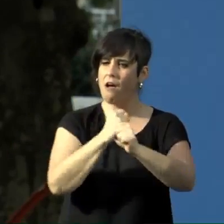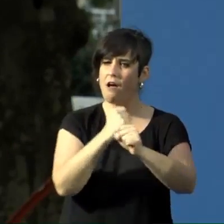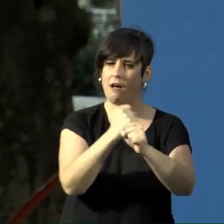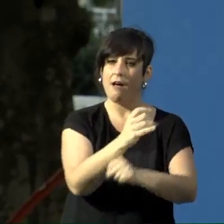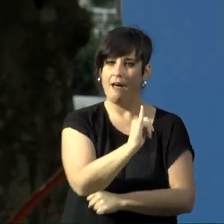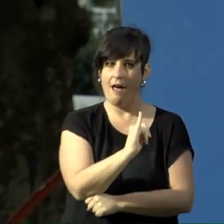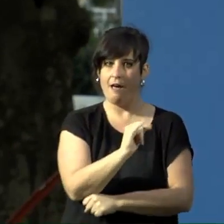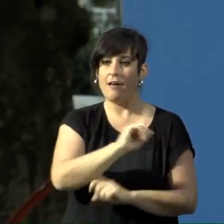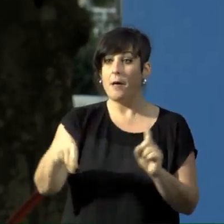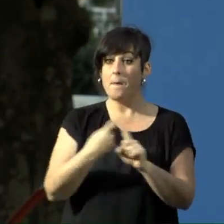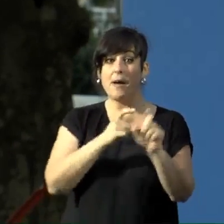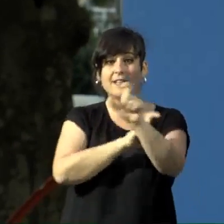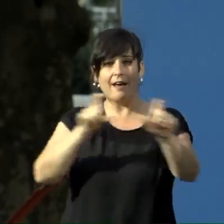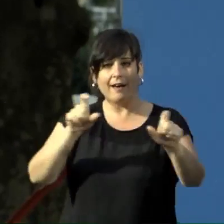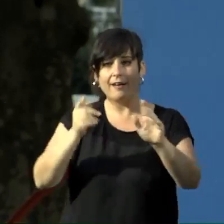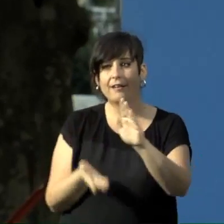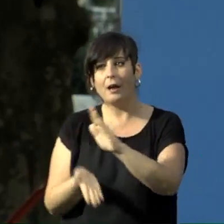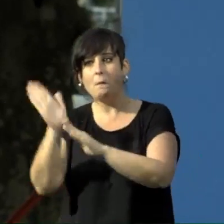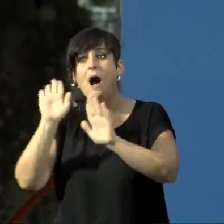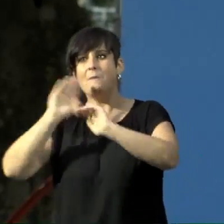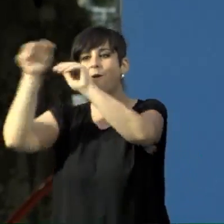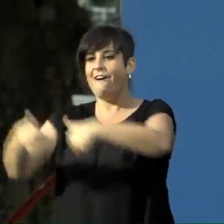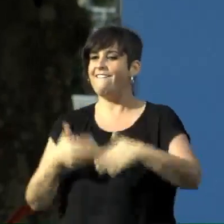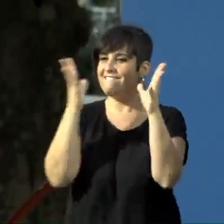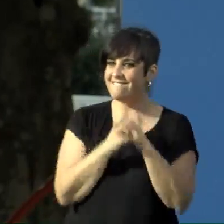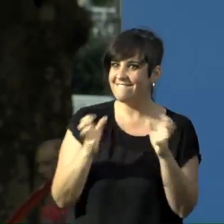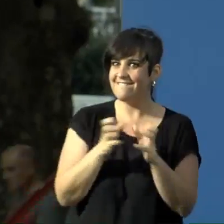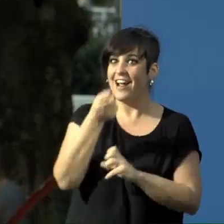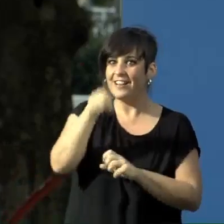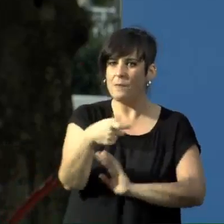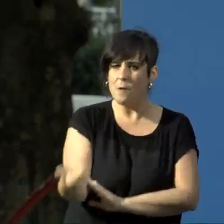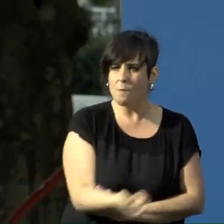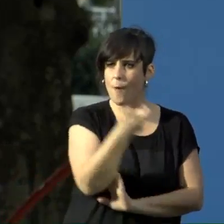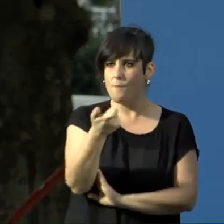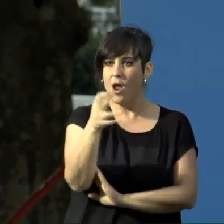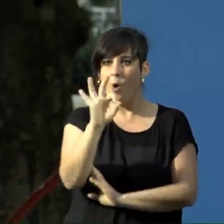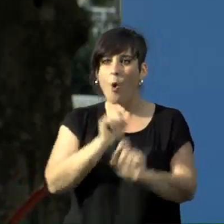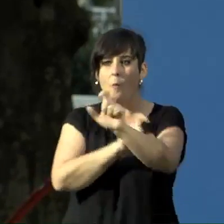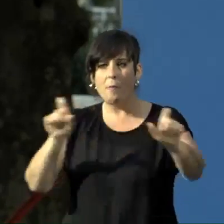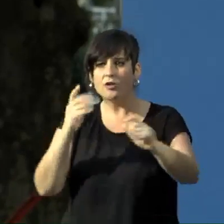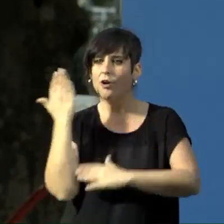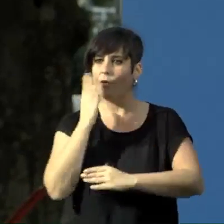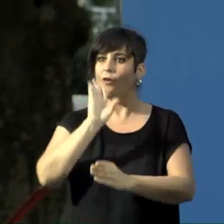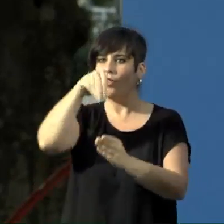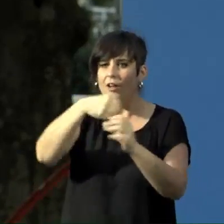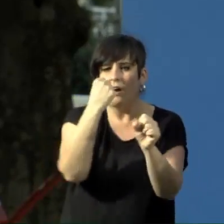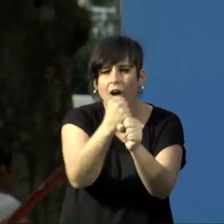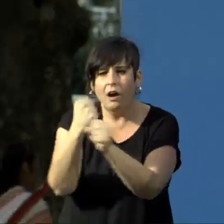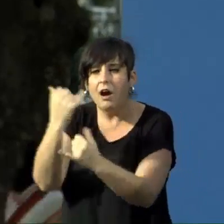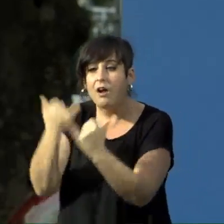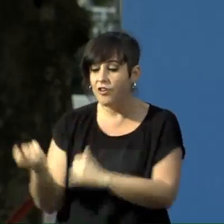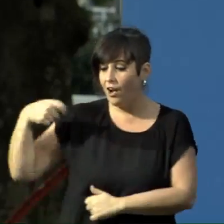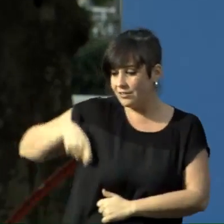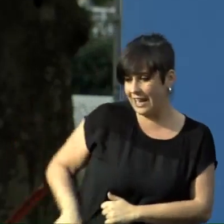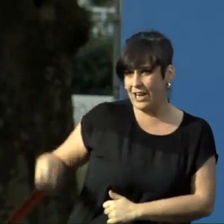que marcharon desexando volver. Son os seus bombeiros, son as traballadoras da limpeza dos colexios que estiveron 5 meses sen cobrar